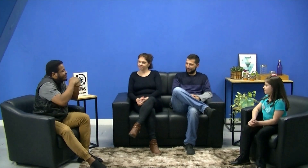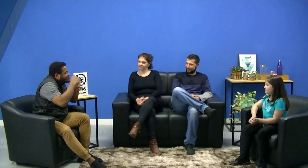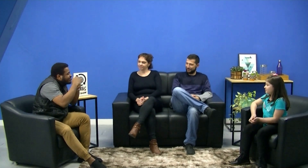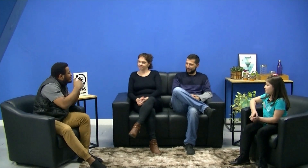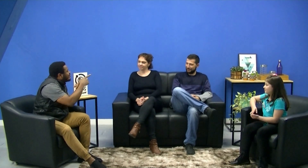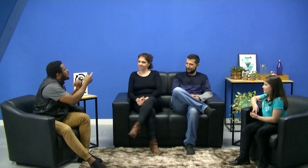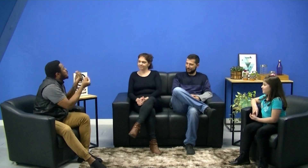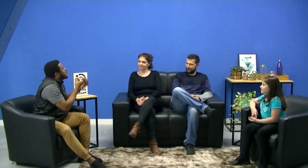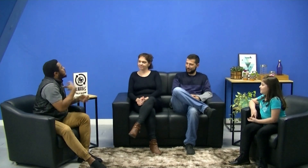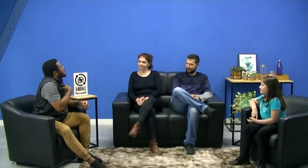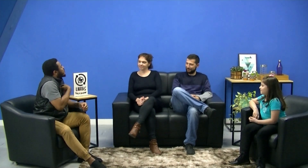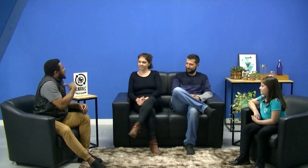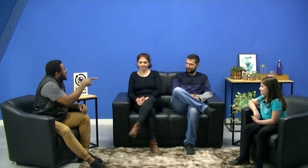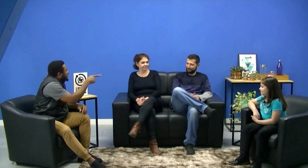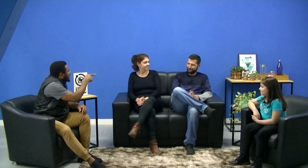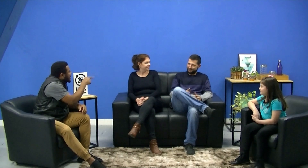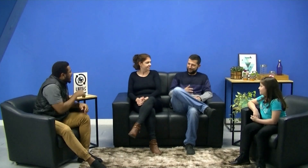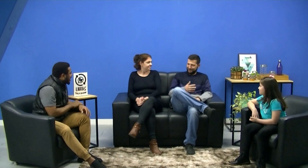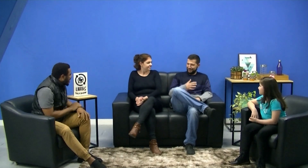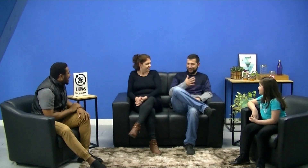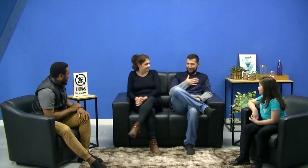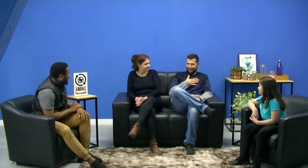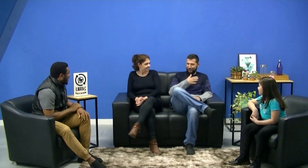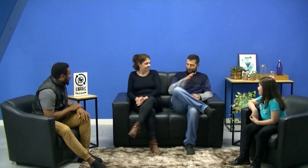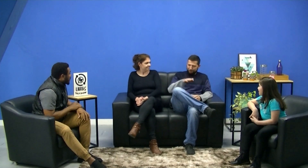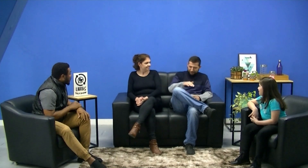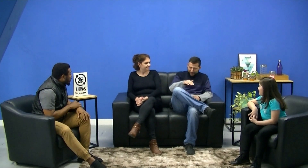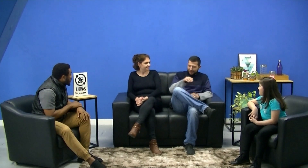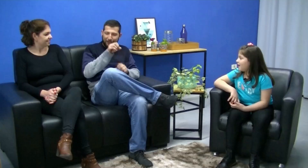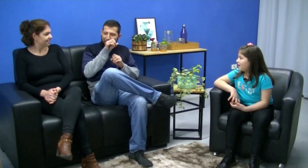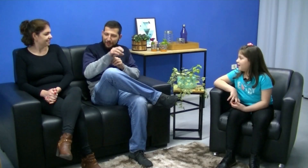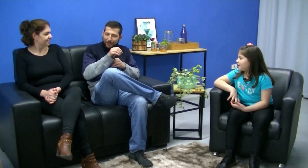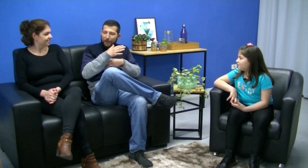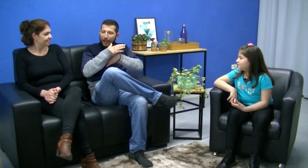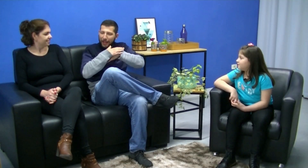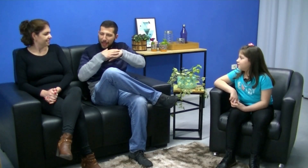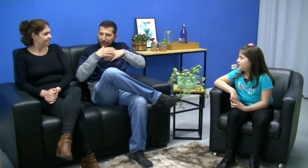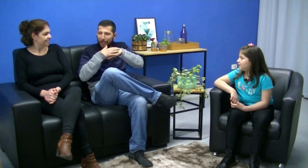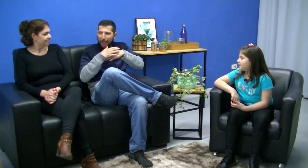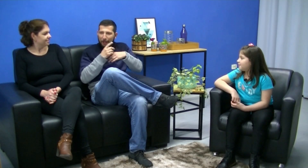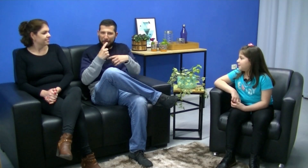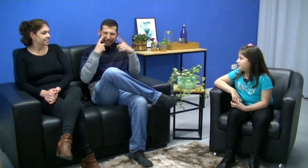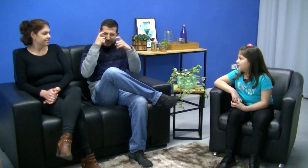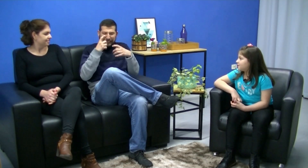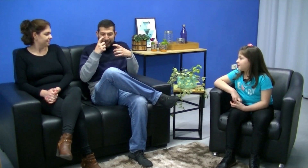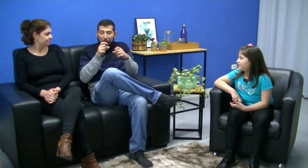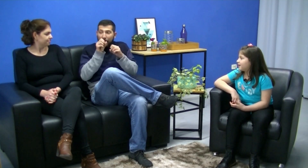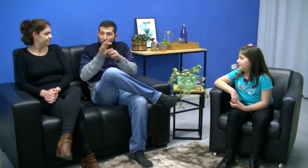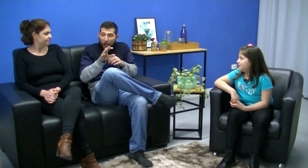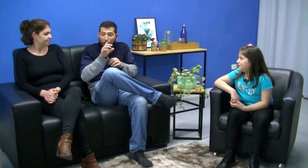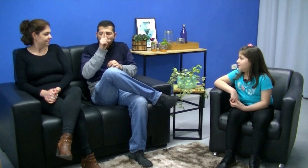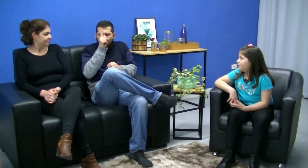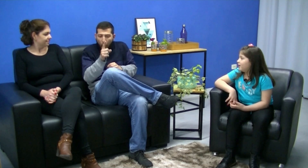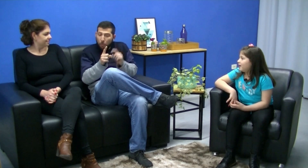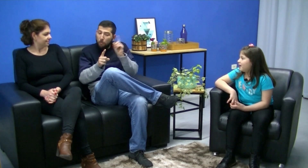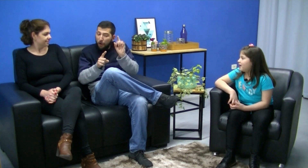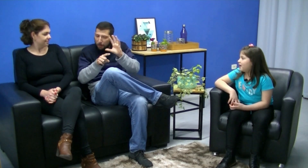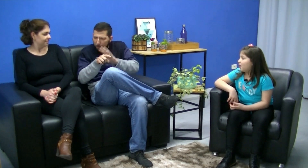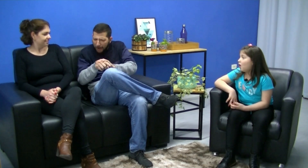dificuldade, ter esse amor, esse carinho pela Ana? Como que foi? Quando ela era pequena, dava carinho,